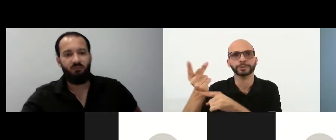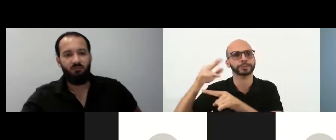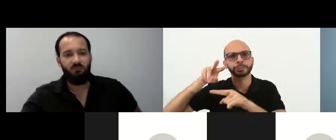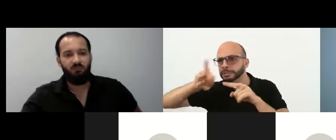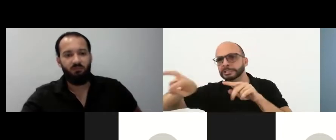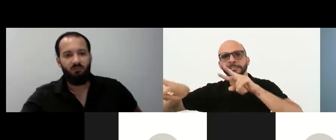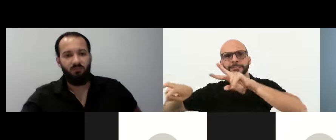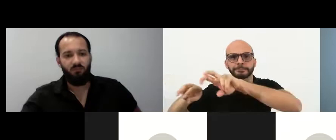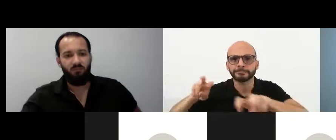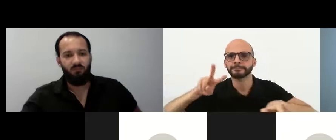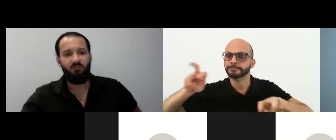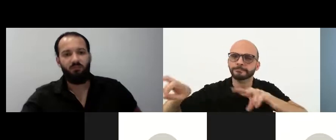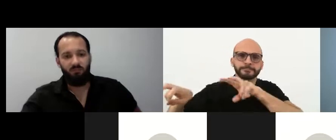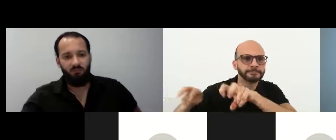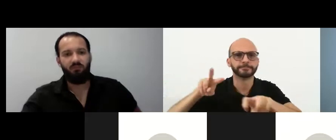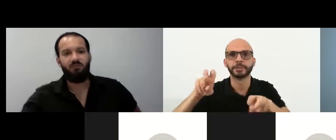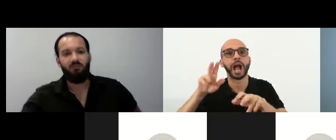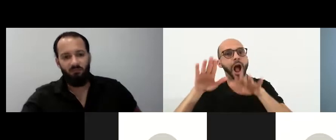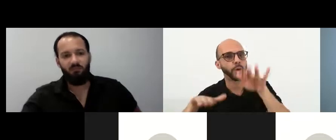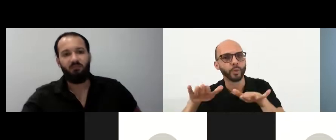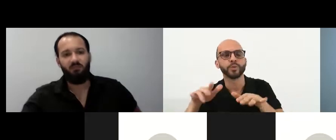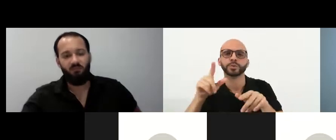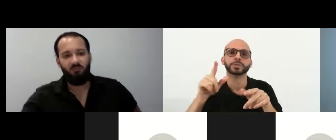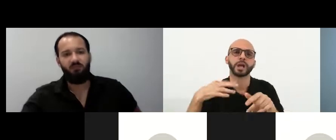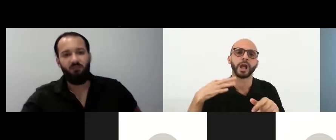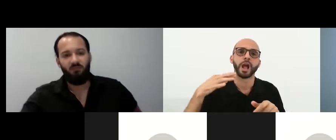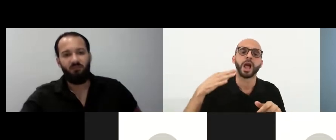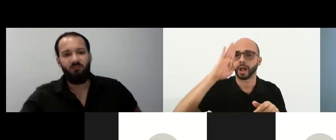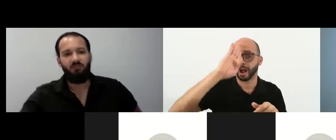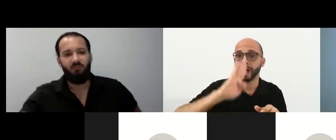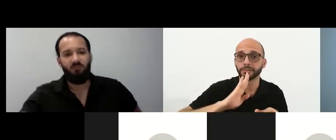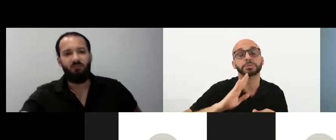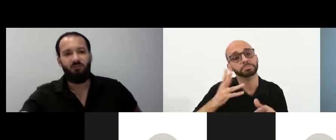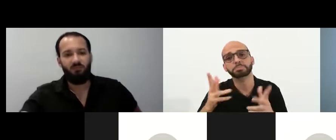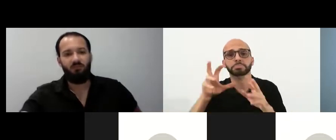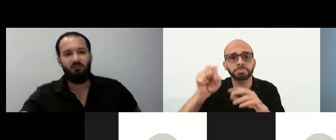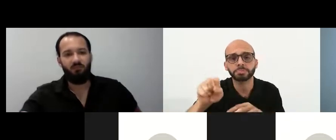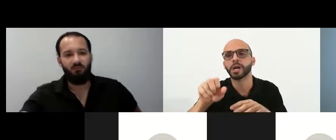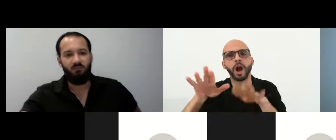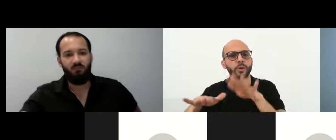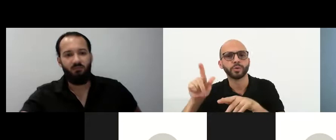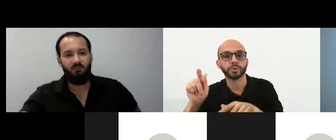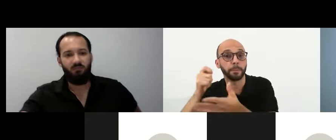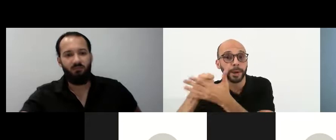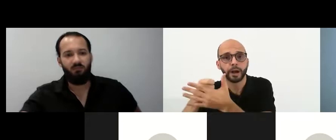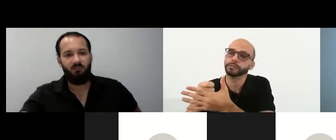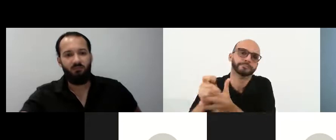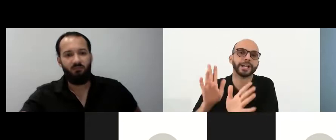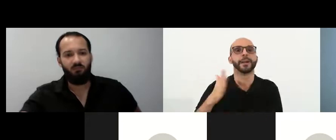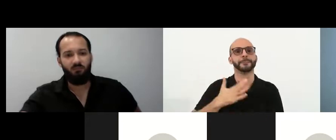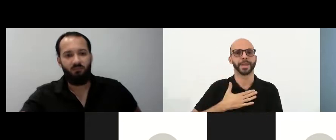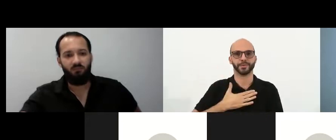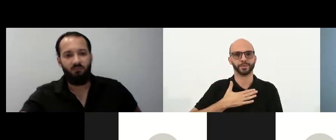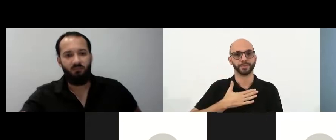oportunidade de estar acessando a internet, buscando coisas para se fazer, e há muitos recursos que